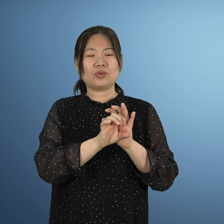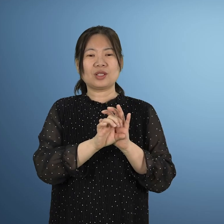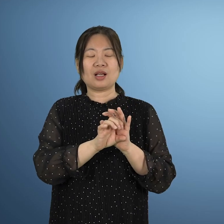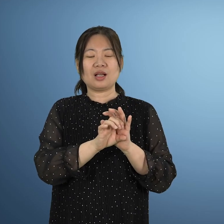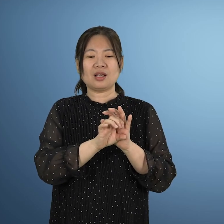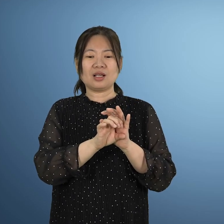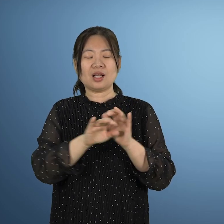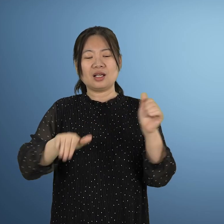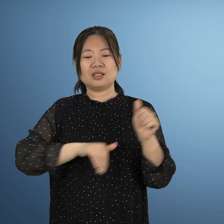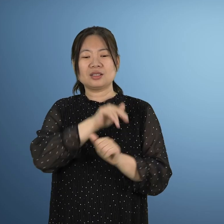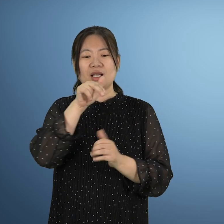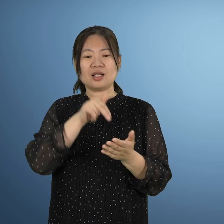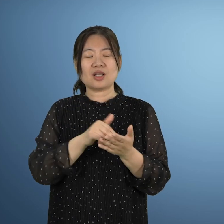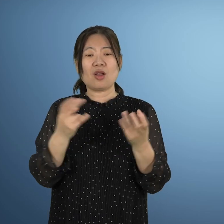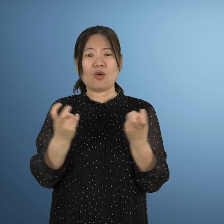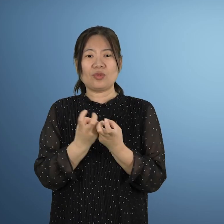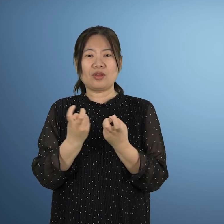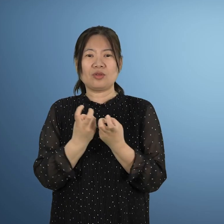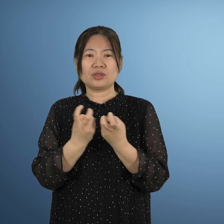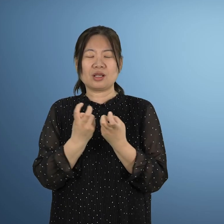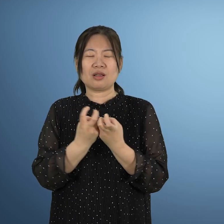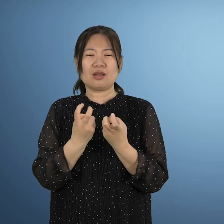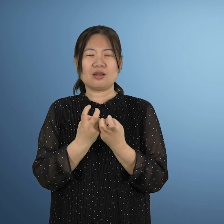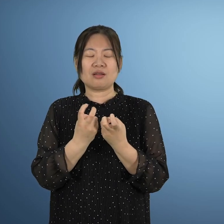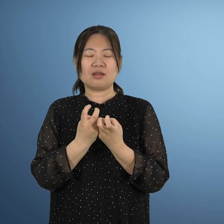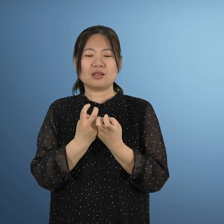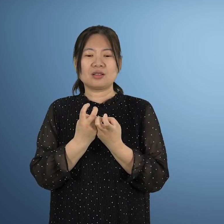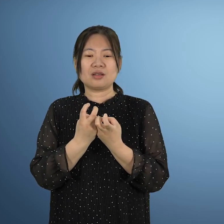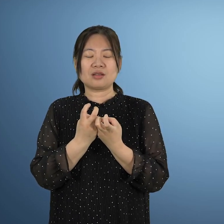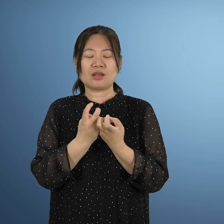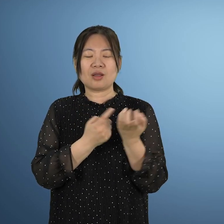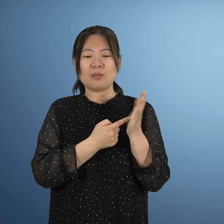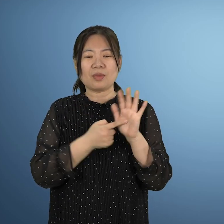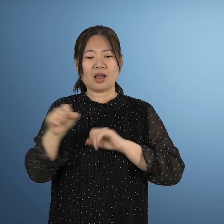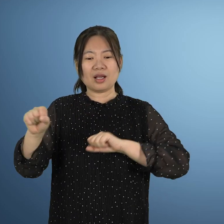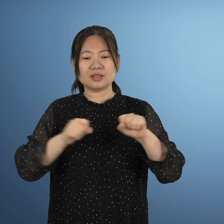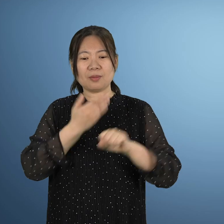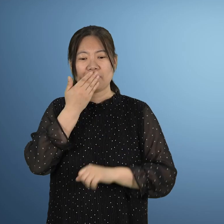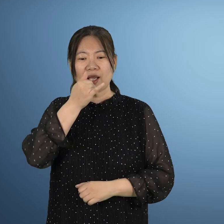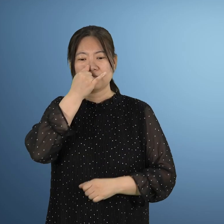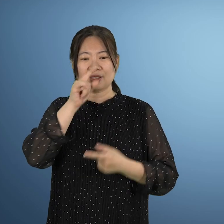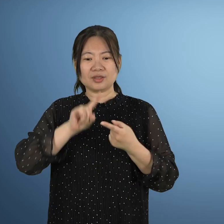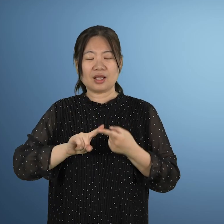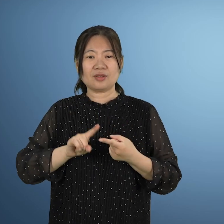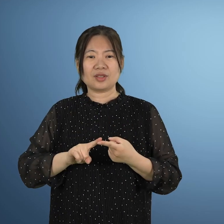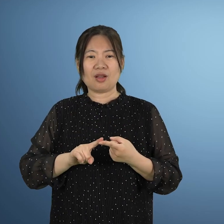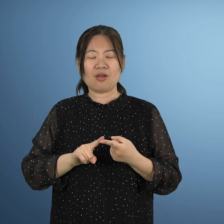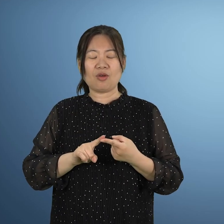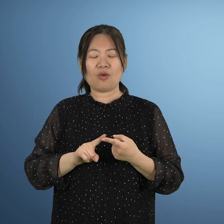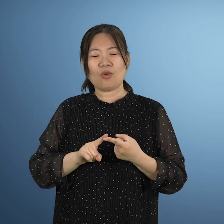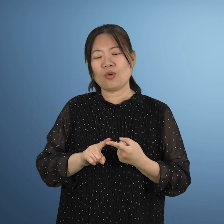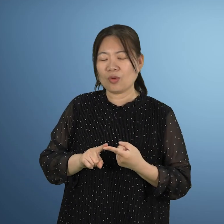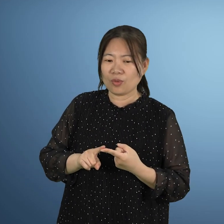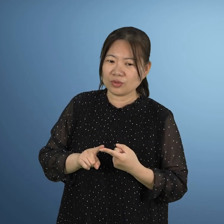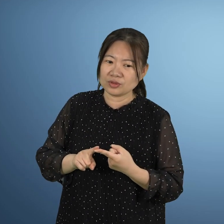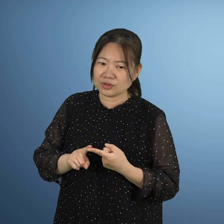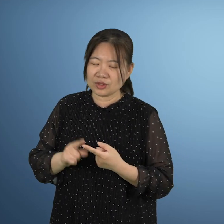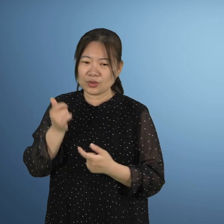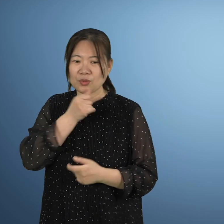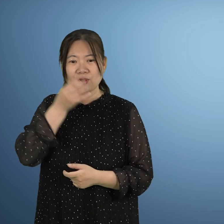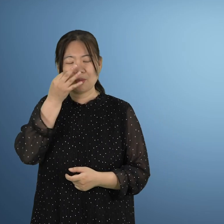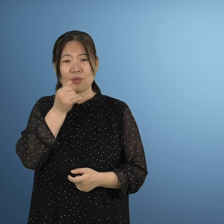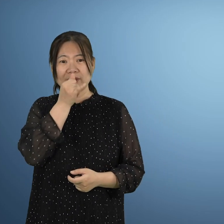코로나19 상황에 어떻게 반응을 했었는가 변천사를